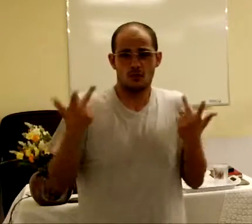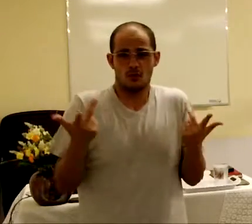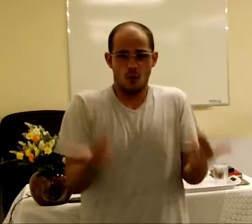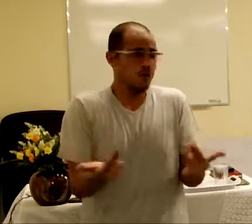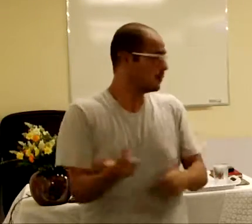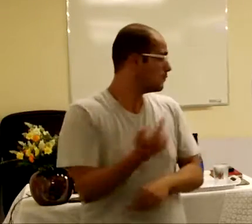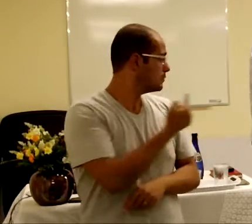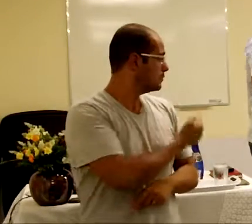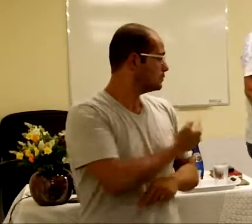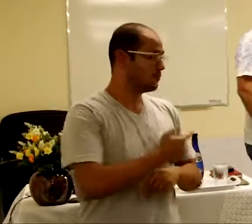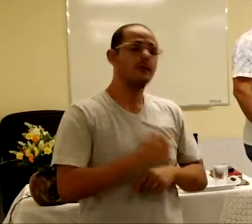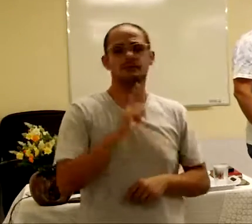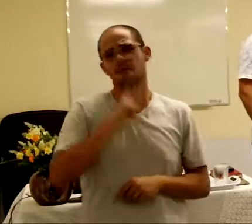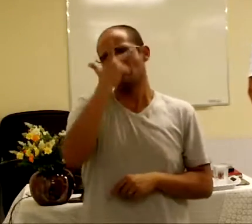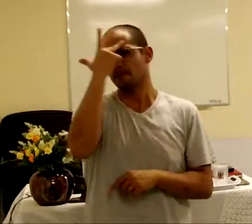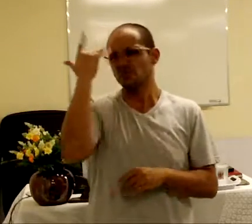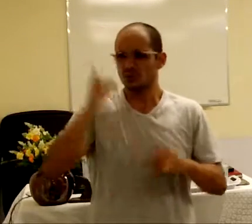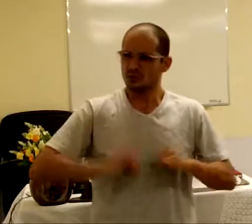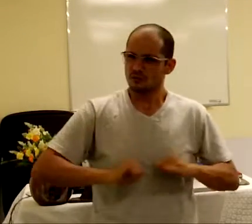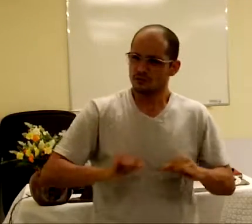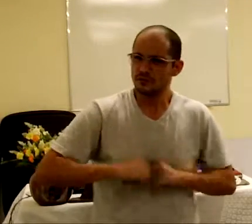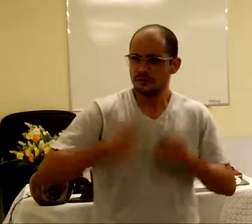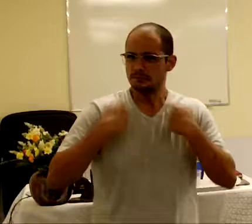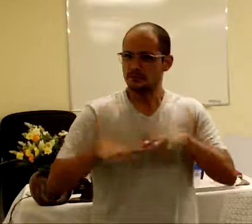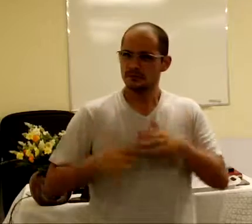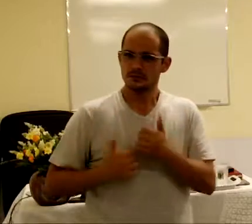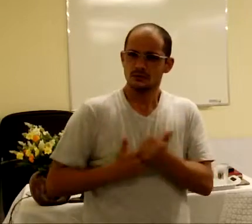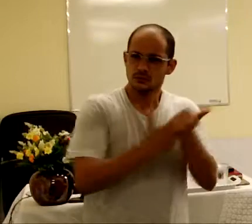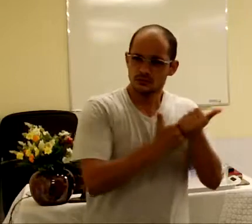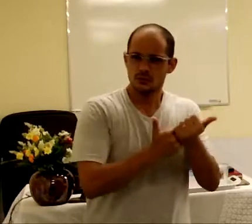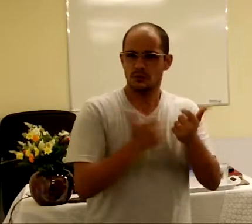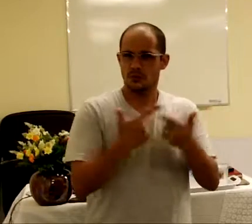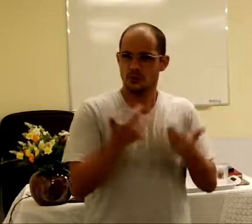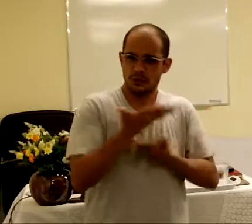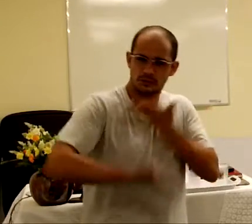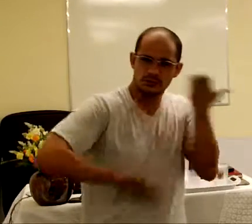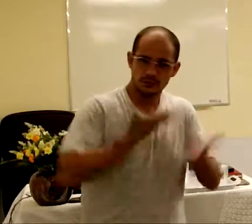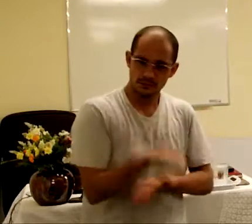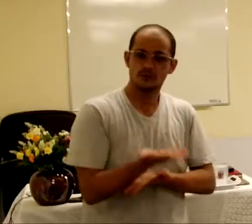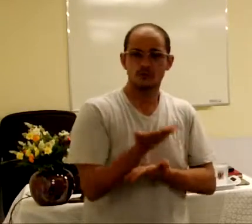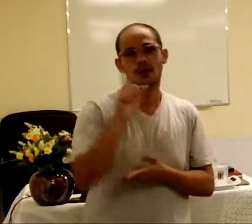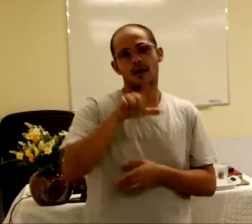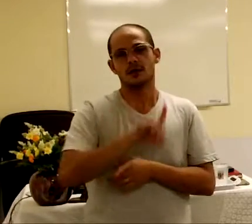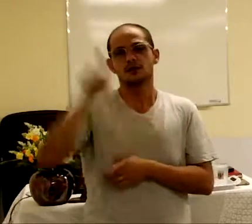esse. Né, em que há alguém em sofrimento, precisando de resgate, de atendimento, de socorro. Né?